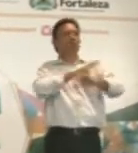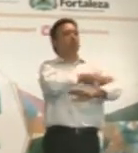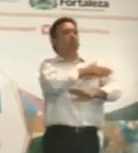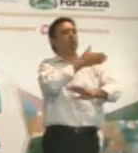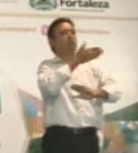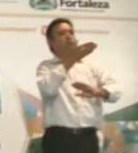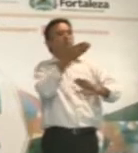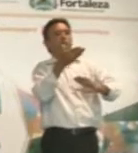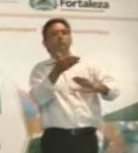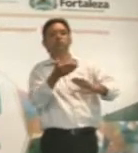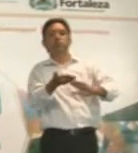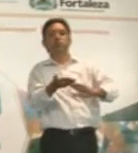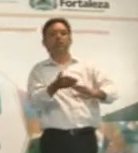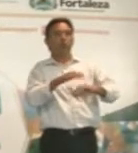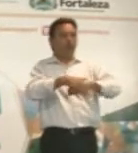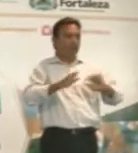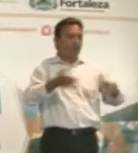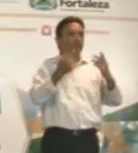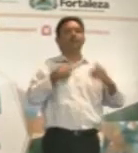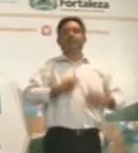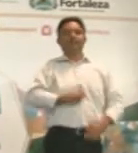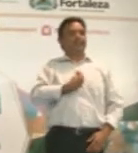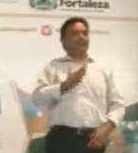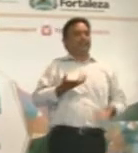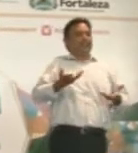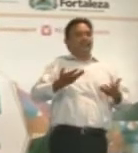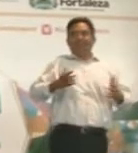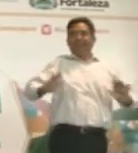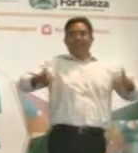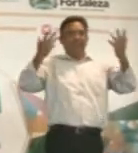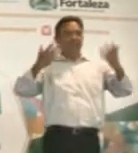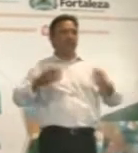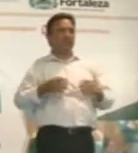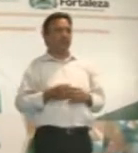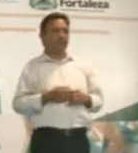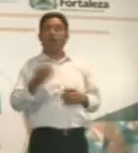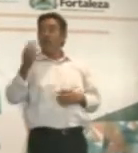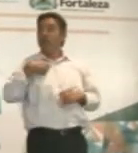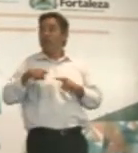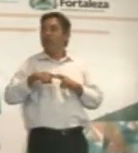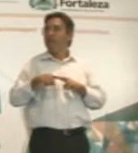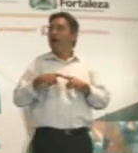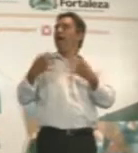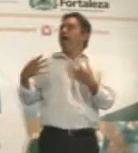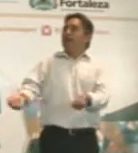2 horas dentro do ônibus para chegar em casa. Vamos ali na pizzaria? Vamos!